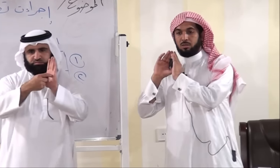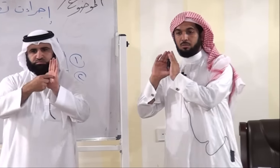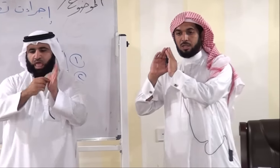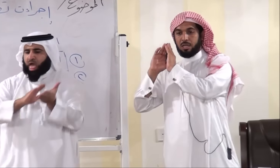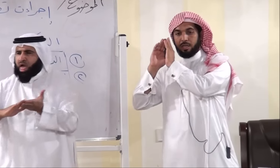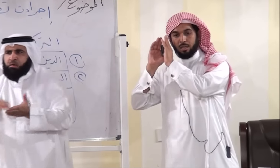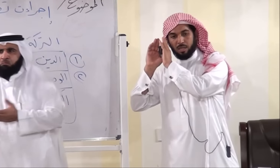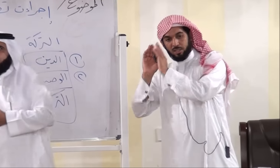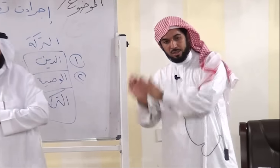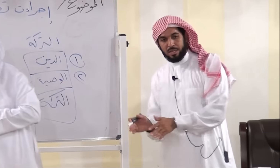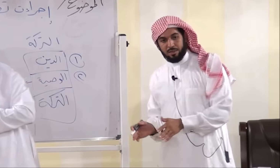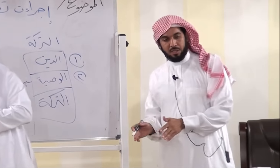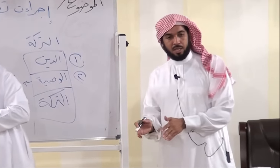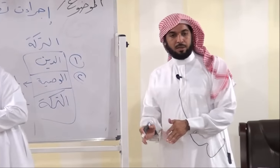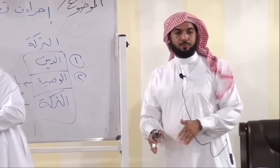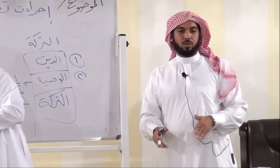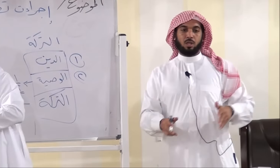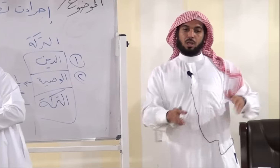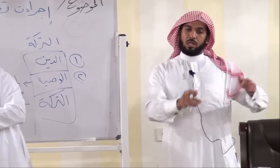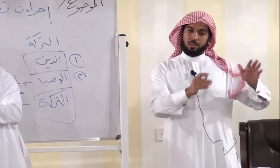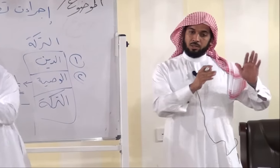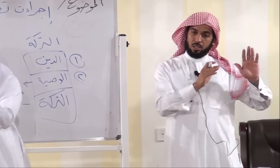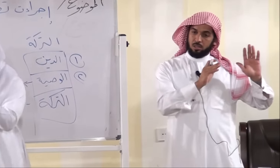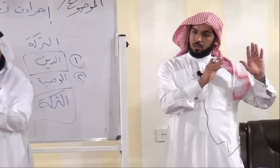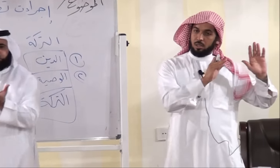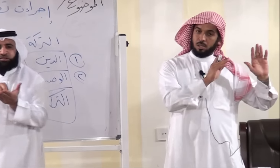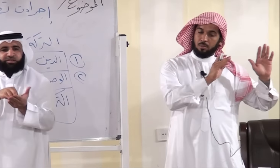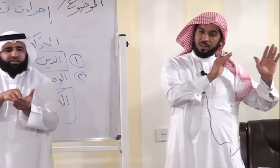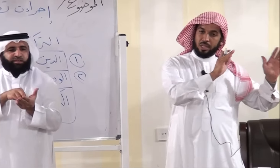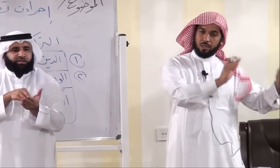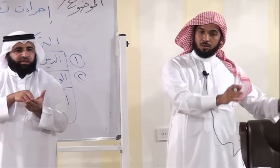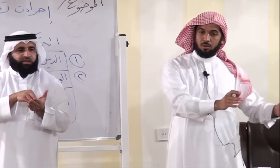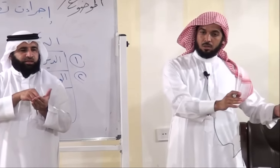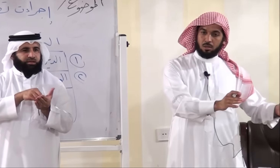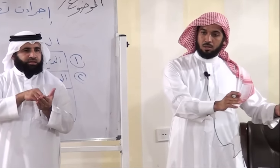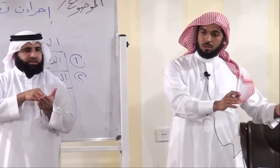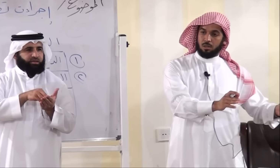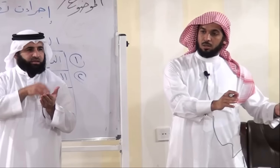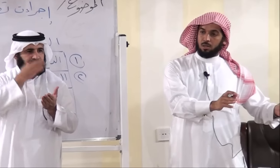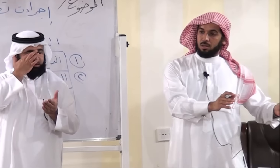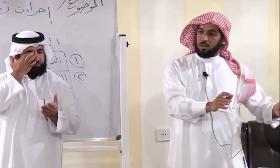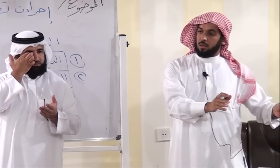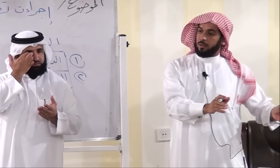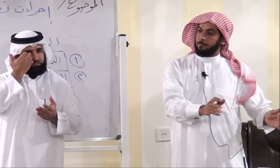نقد مثلا 10,000 ريال، عنده مثلا